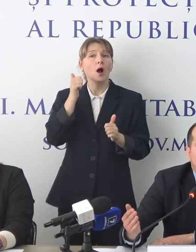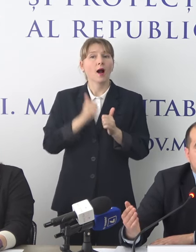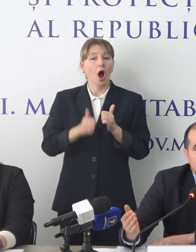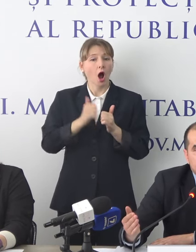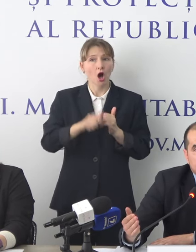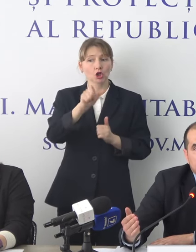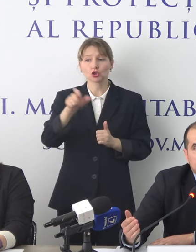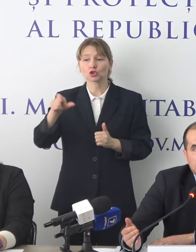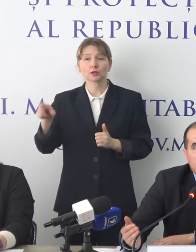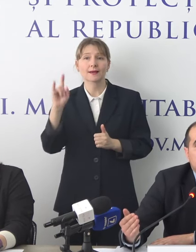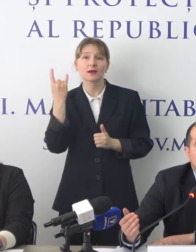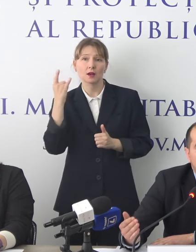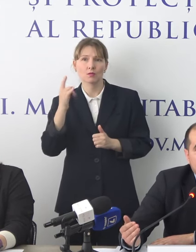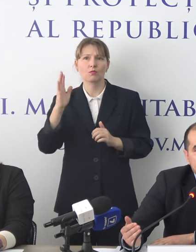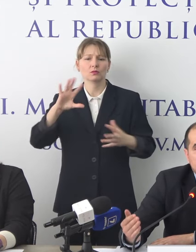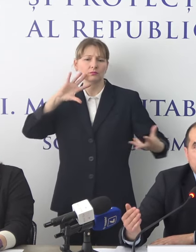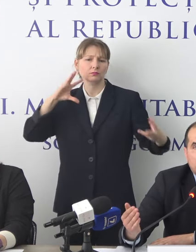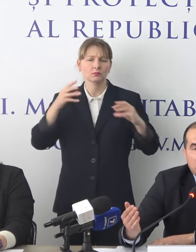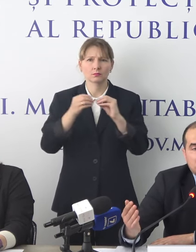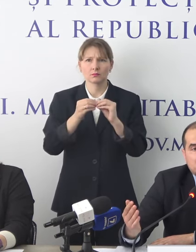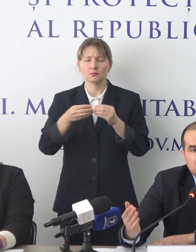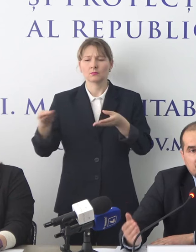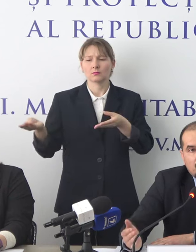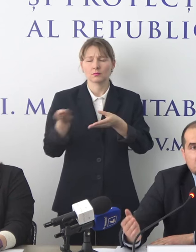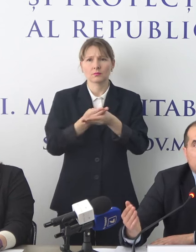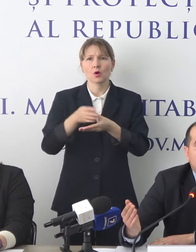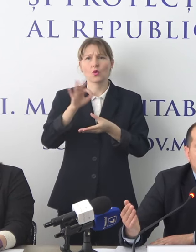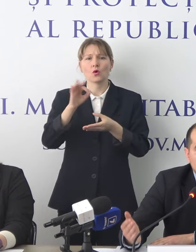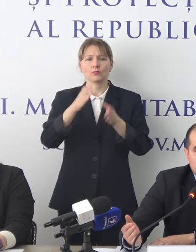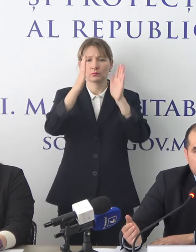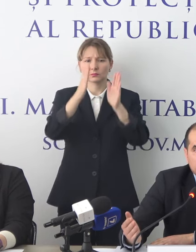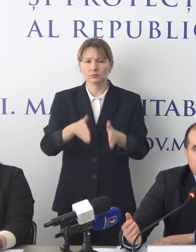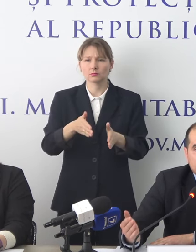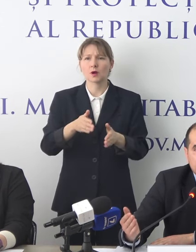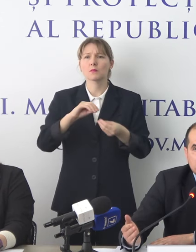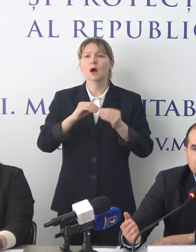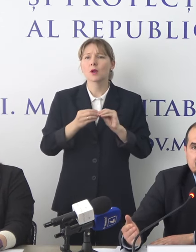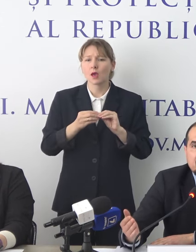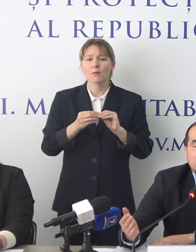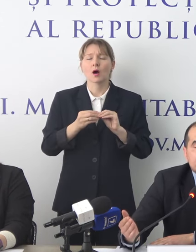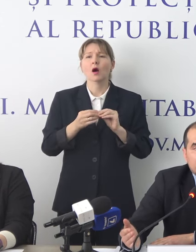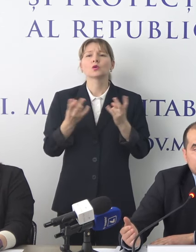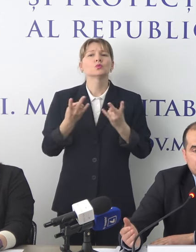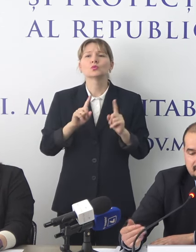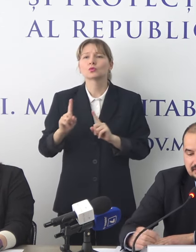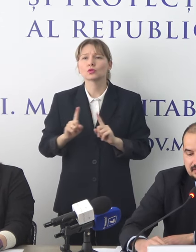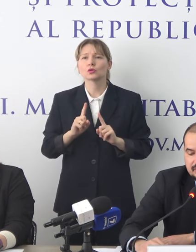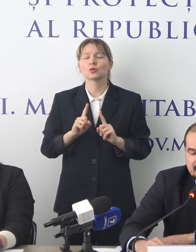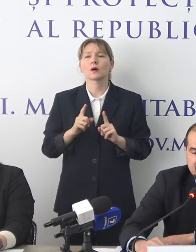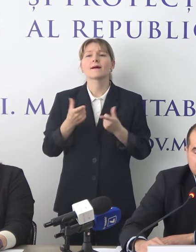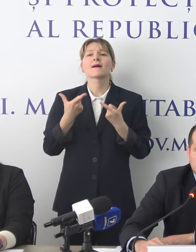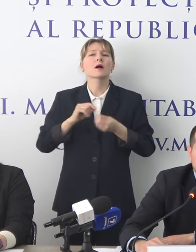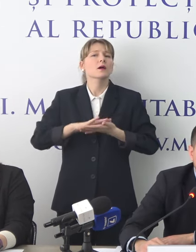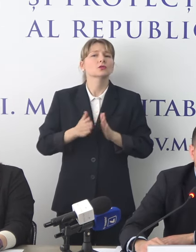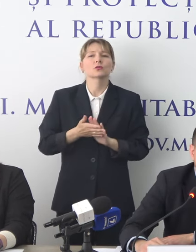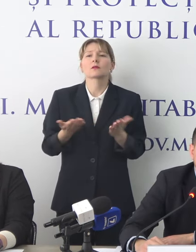o analiză detaliată, comprehensivă a nevoilor, a cauzelor pentru care acest copil se află în